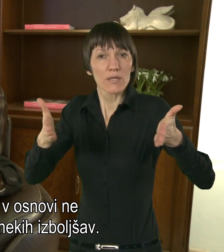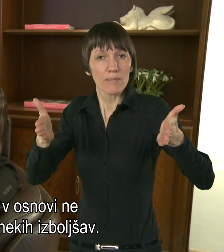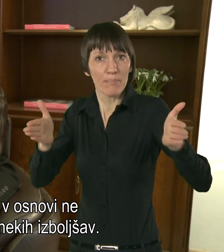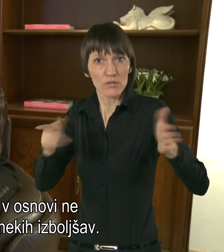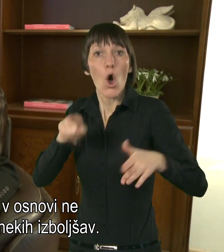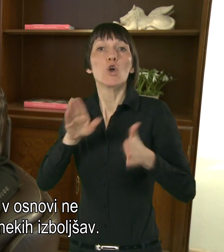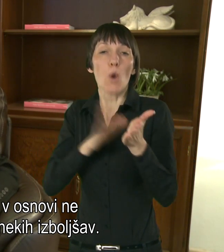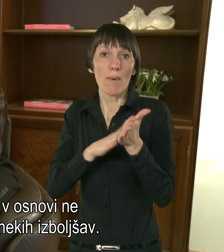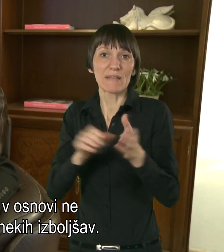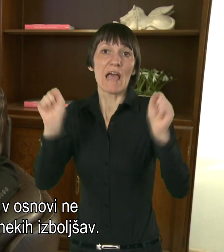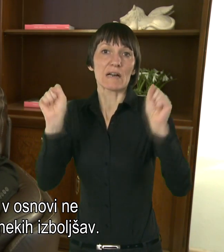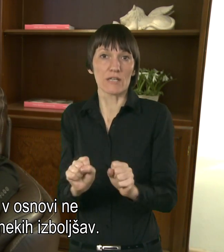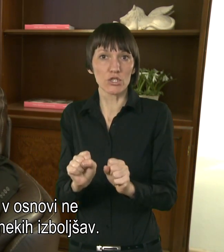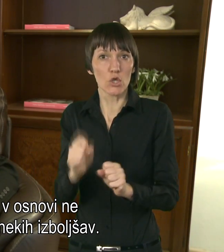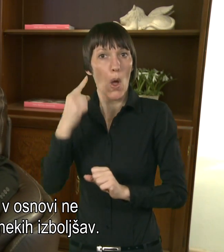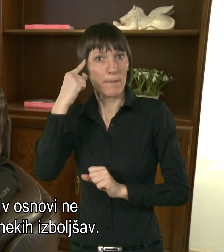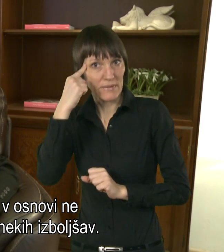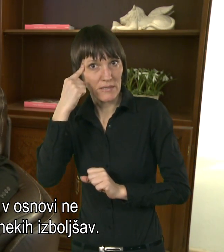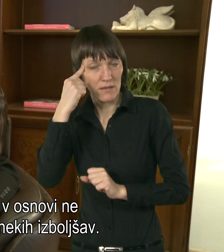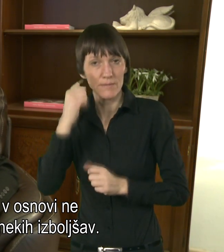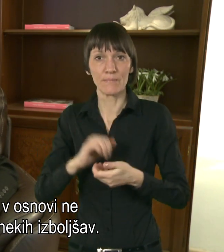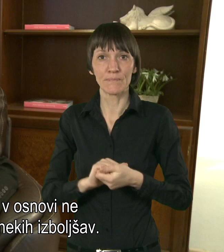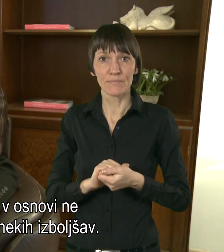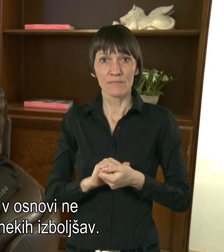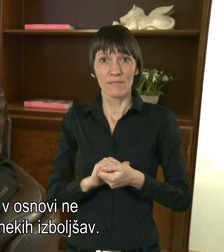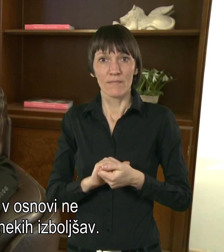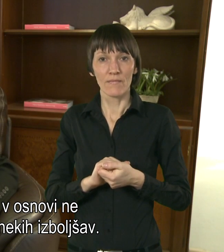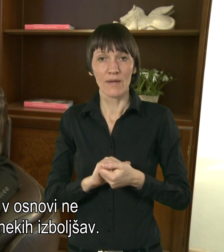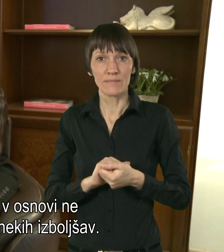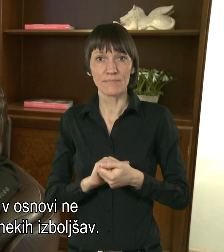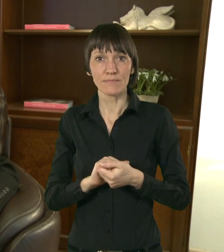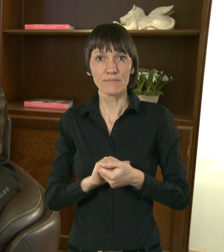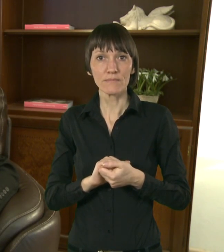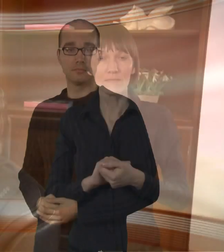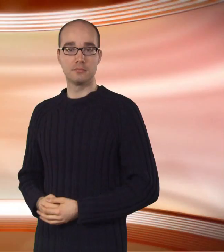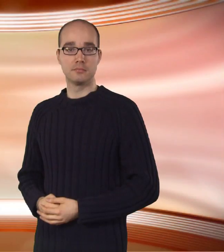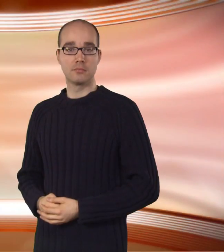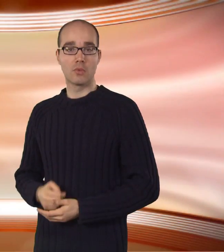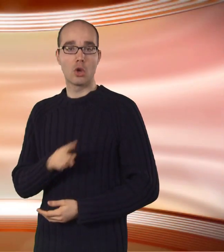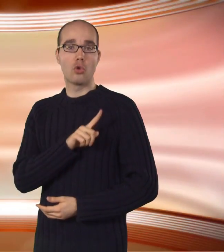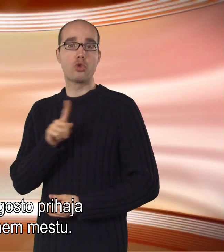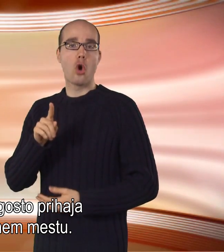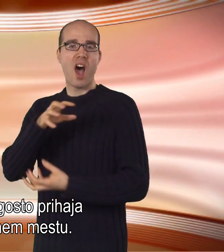slabe volje in že v osnovi enostavno ne more priti do nekih izboljšav.